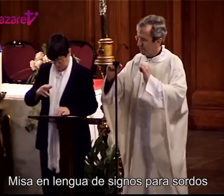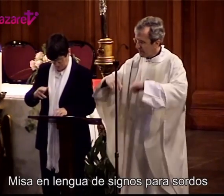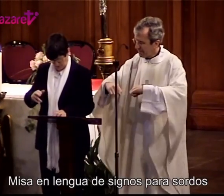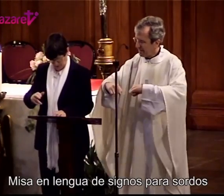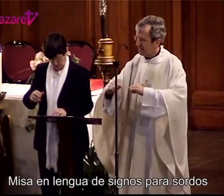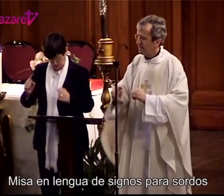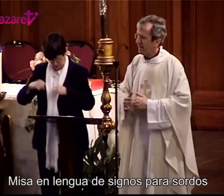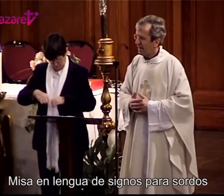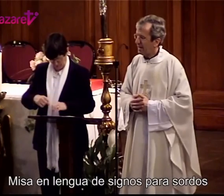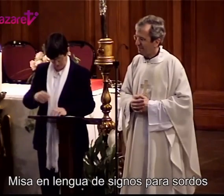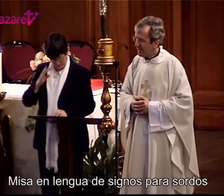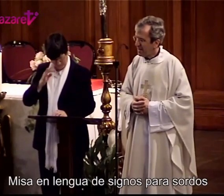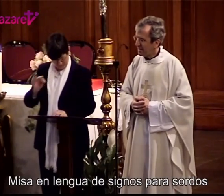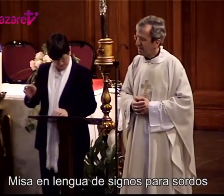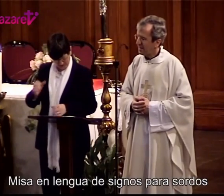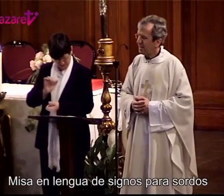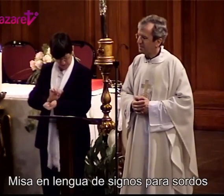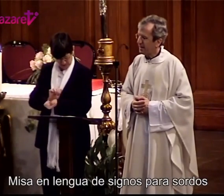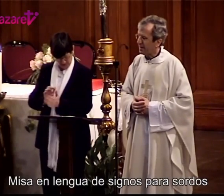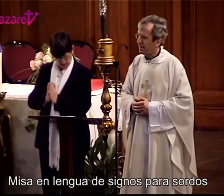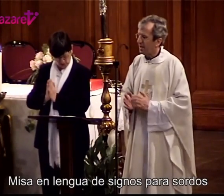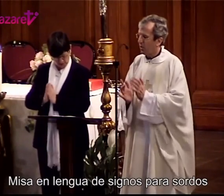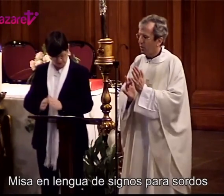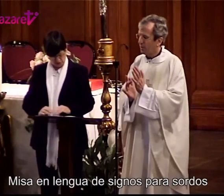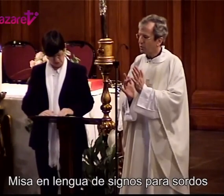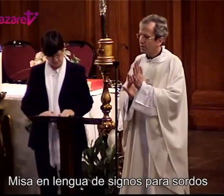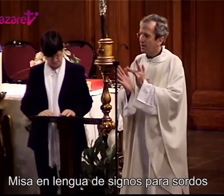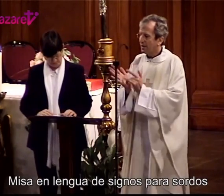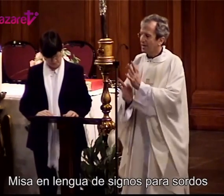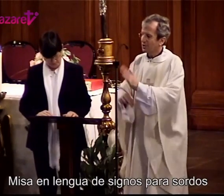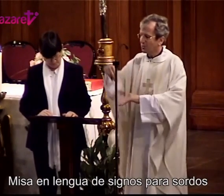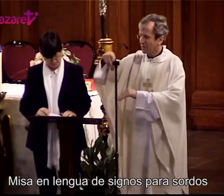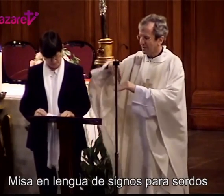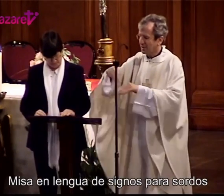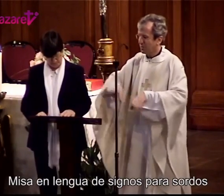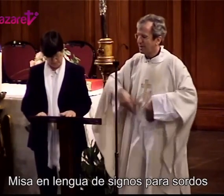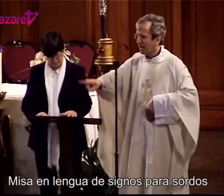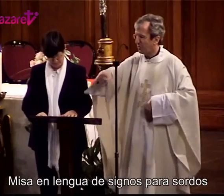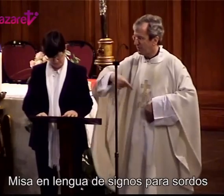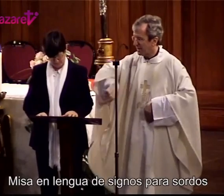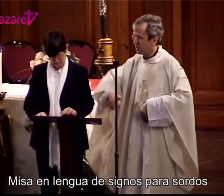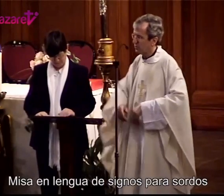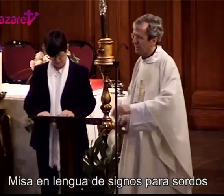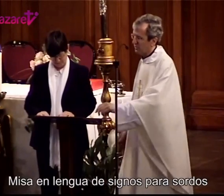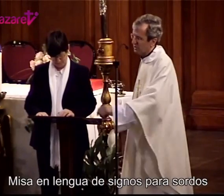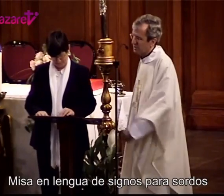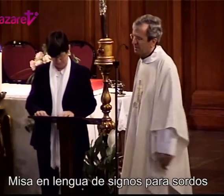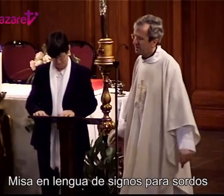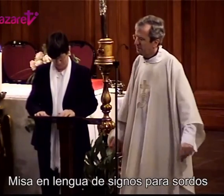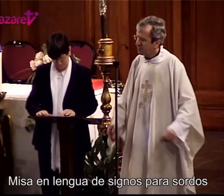confirmen en la fe y en la esperanza, oremos: Jesús resucitado, escúchanos.